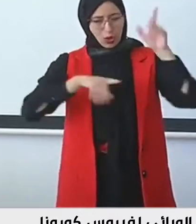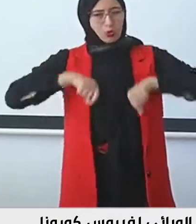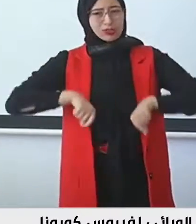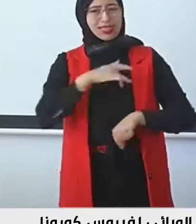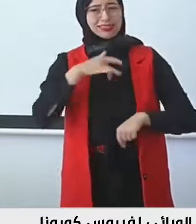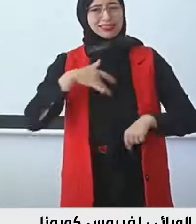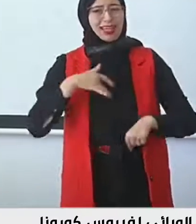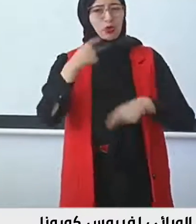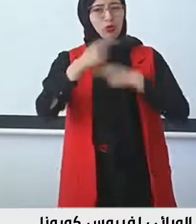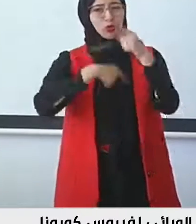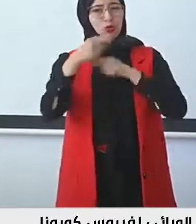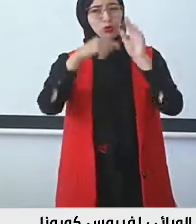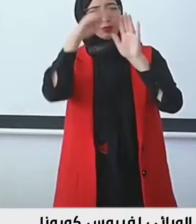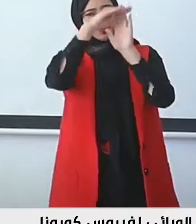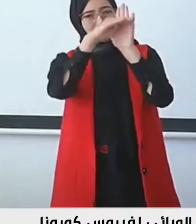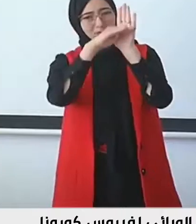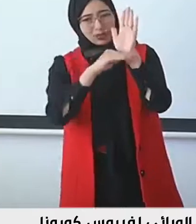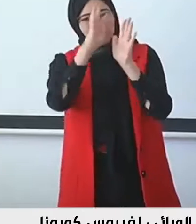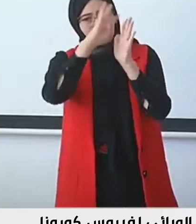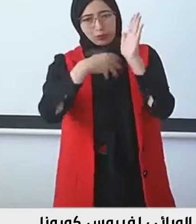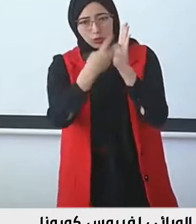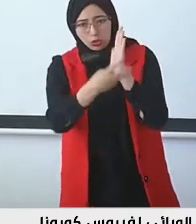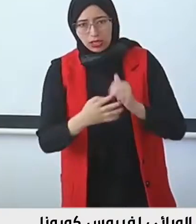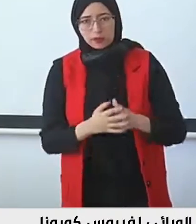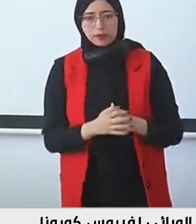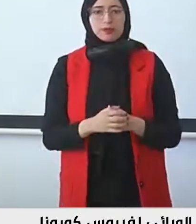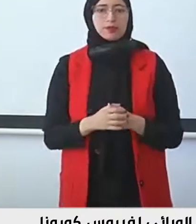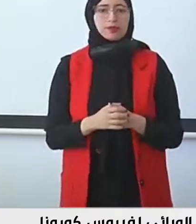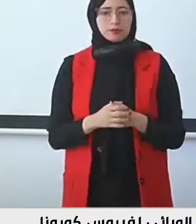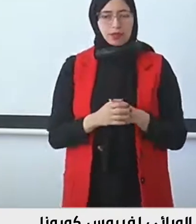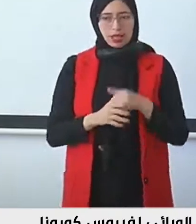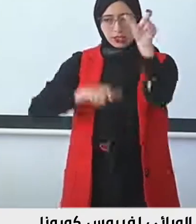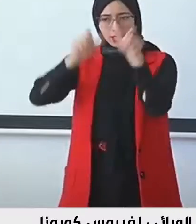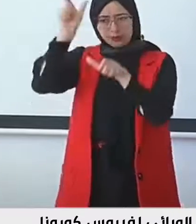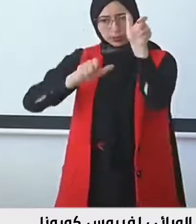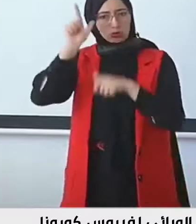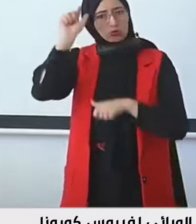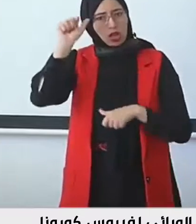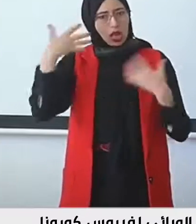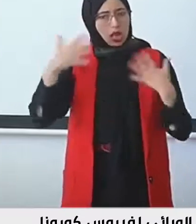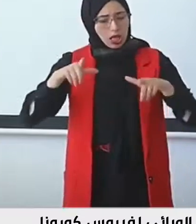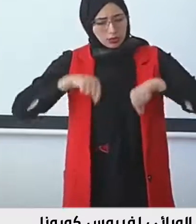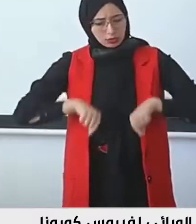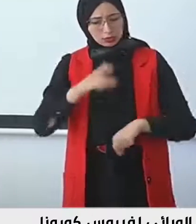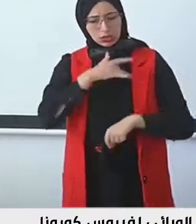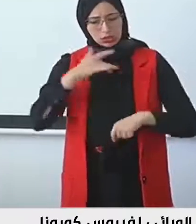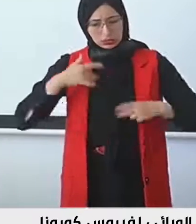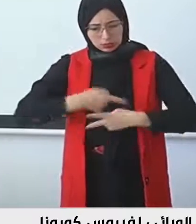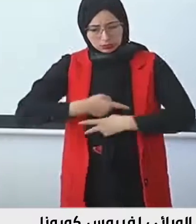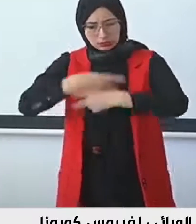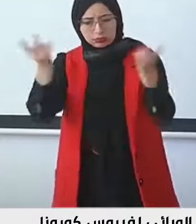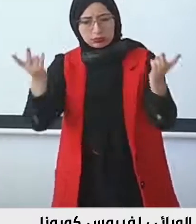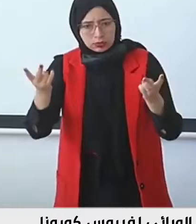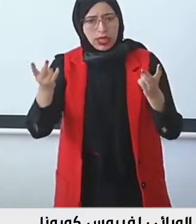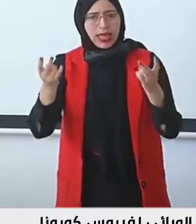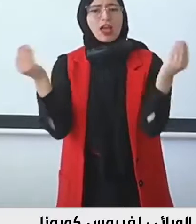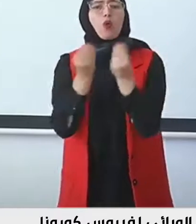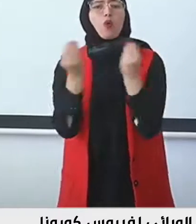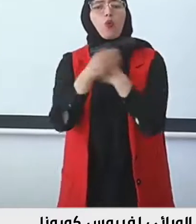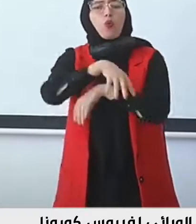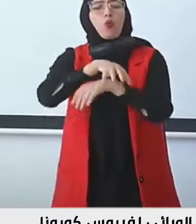جميع المعلومات اللي هي تخص الرأي العام موجودة في البلاغ. بالنسبة توزيع الحالات